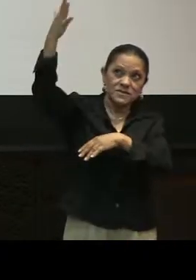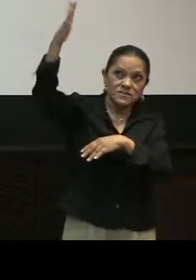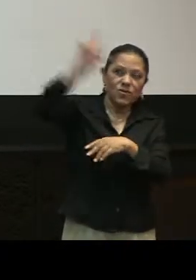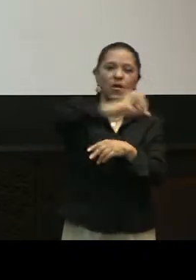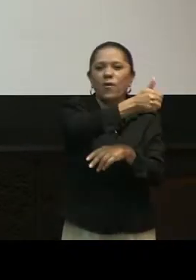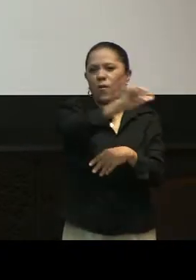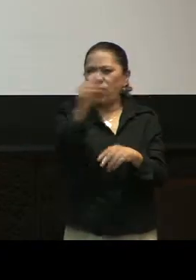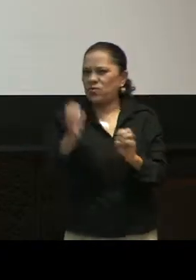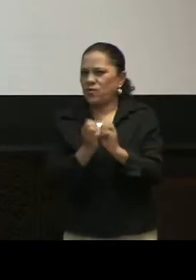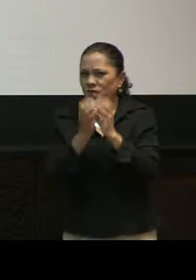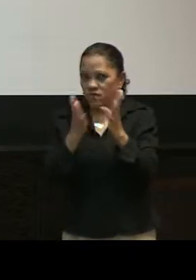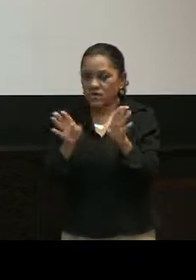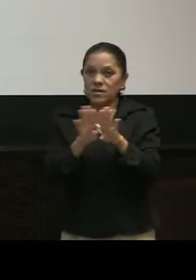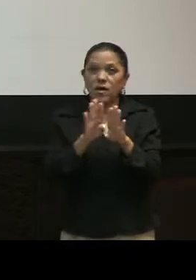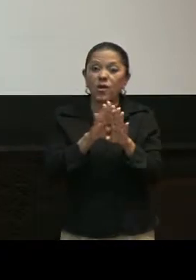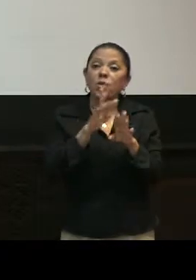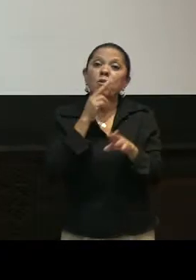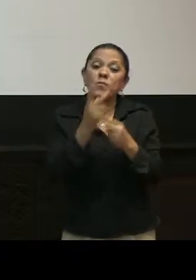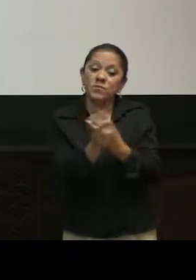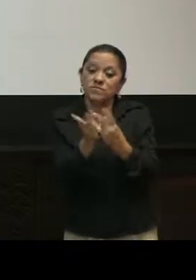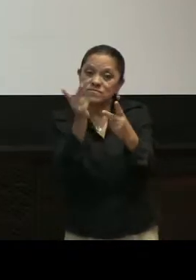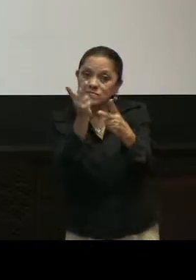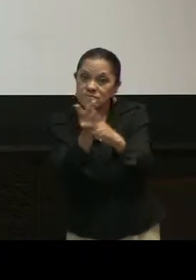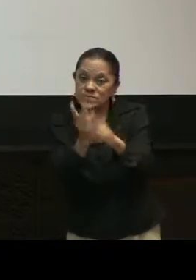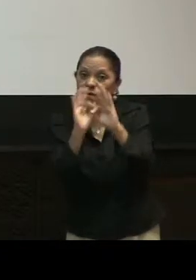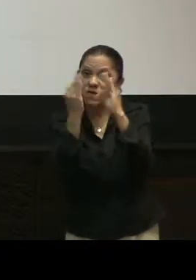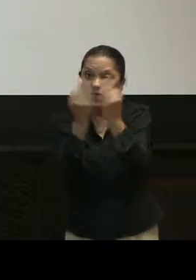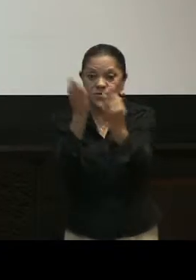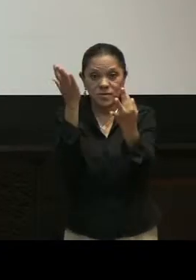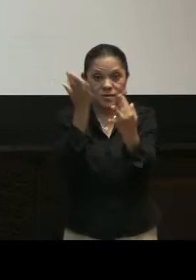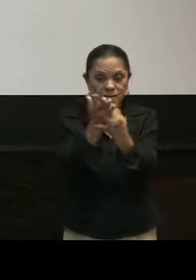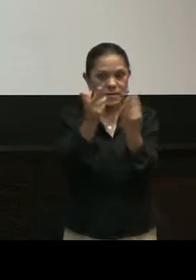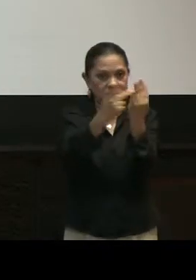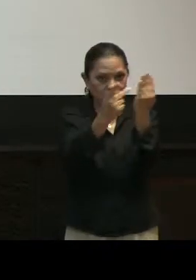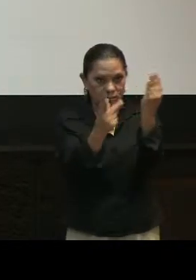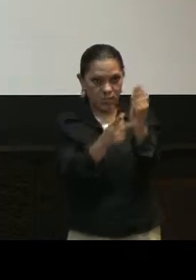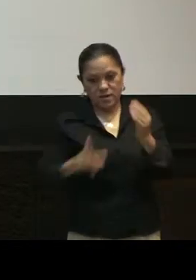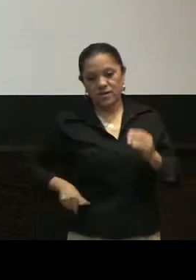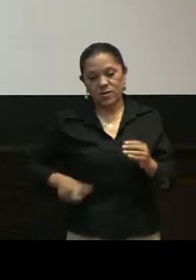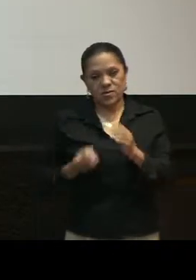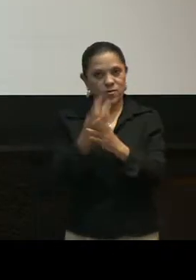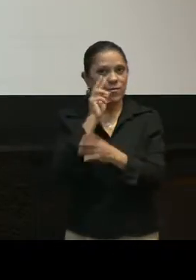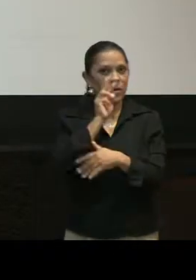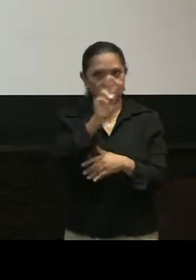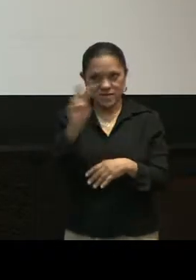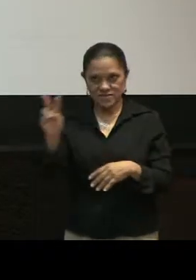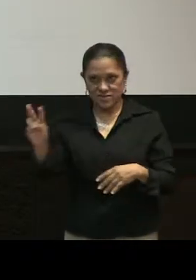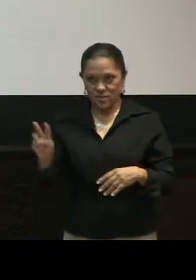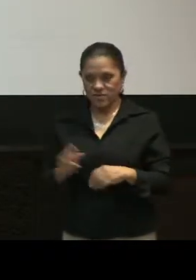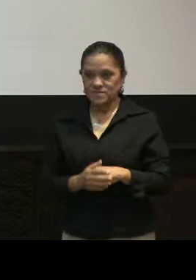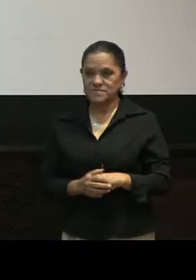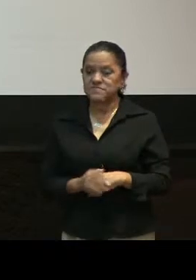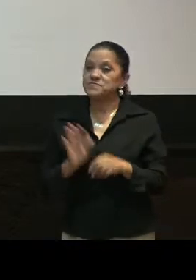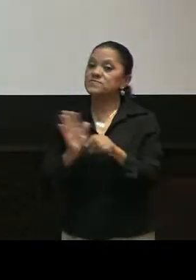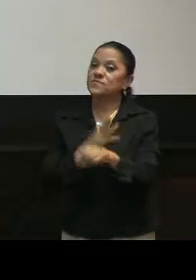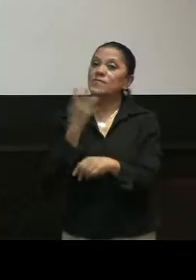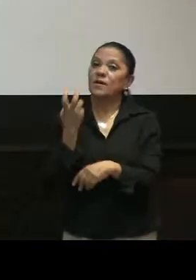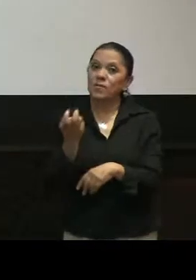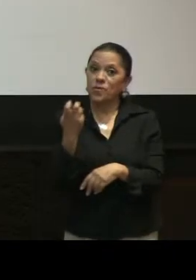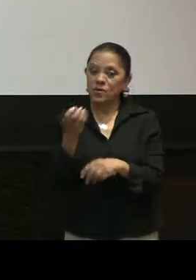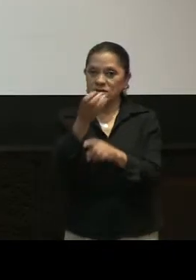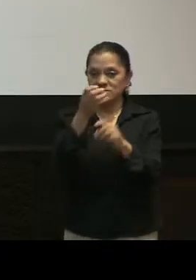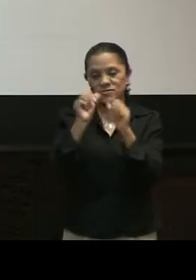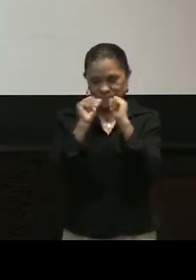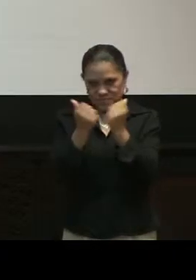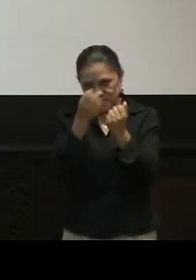otras fuentes, así como proyectos importantes que forman parte de los planes del gobierno de la nueva visión. Es por ello que se organizó